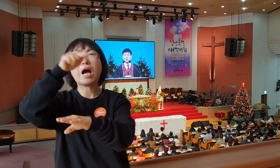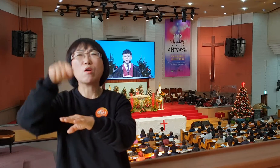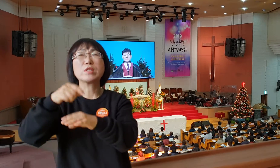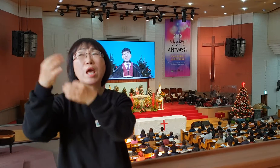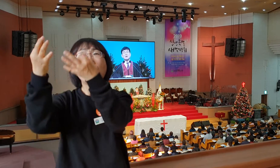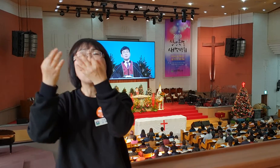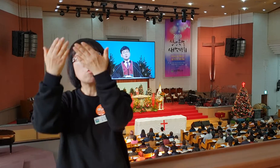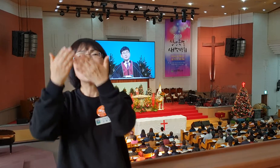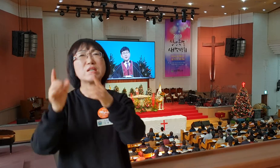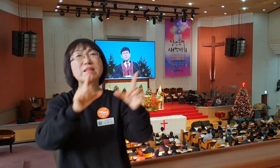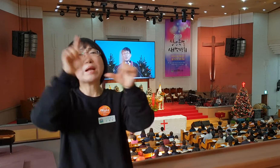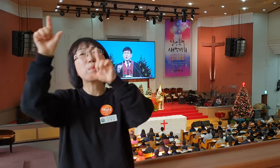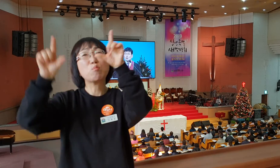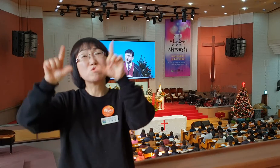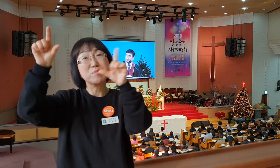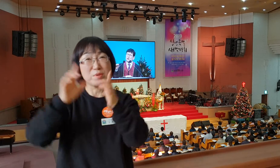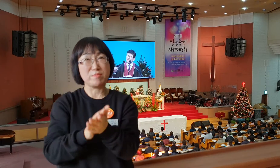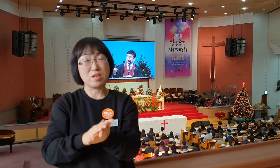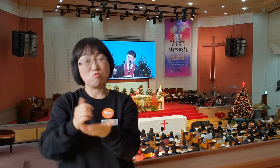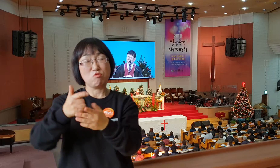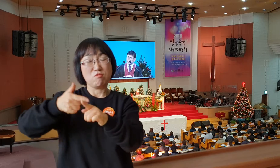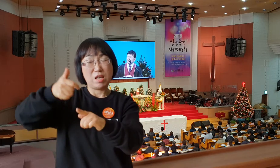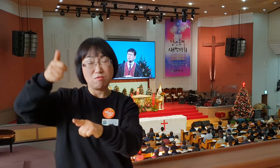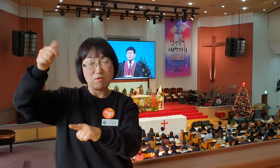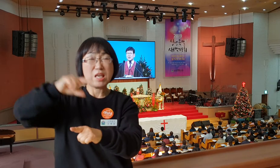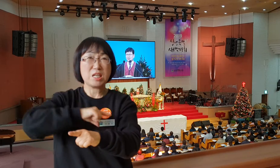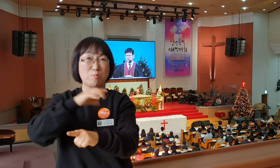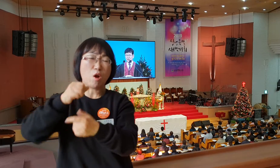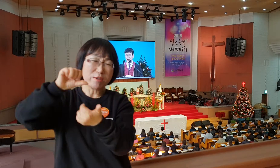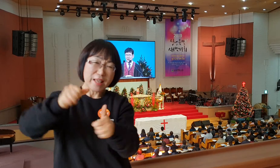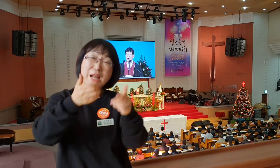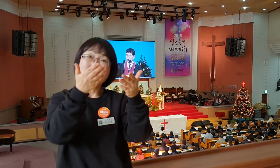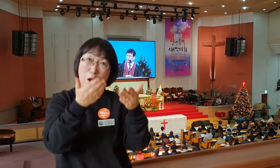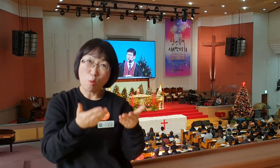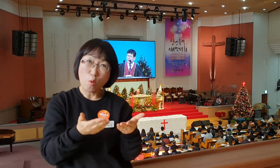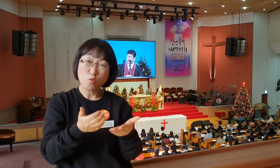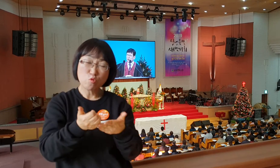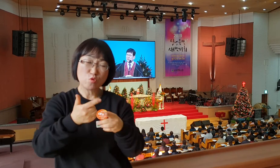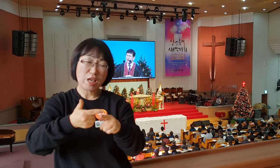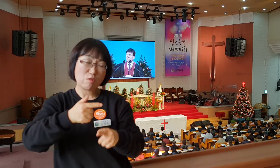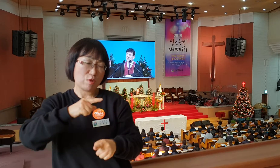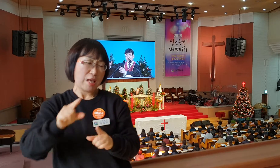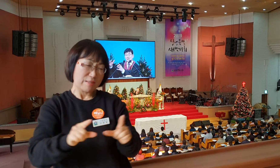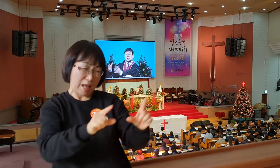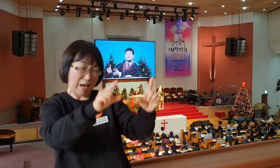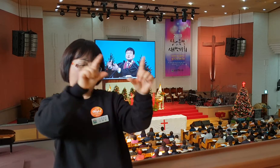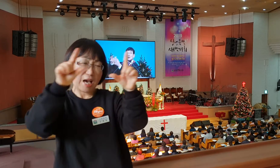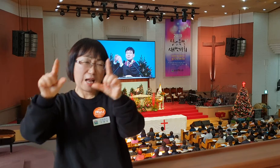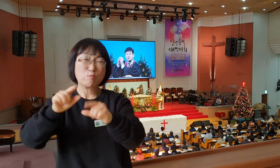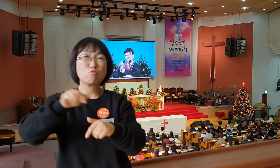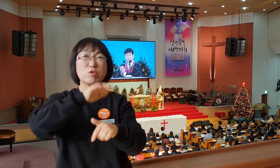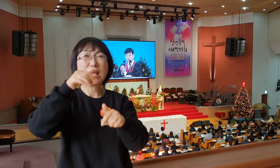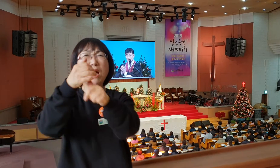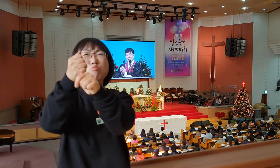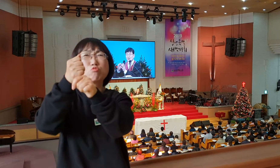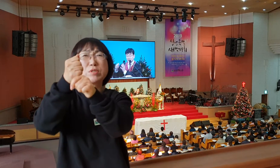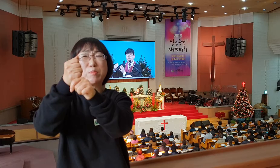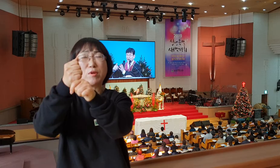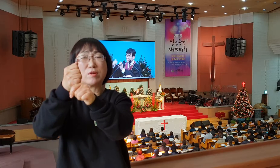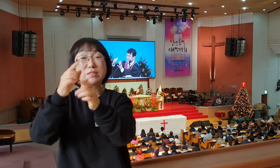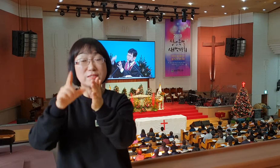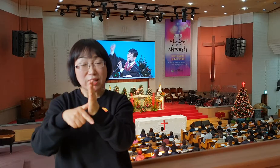보이신 삶의 모습이에요 주 예수의 이름으로 세례받습니다 주 예수의 삶 그 삶을 우리가 붙잡습니다